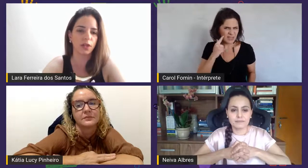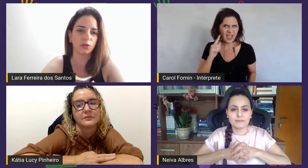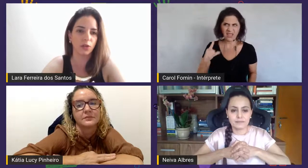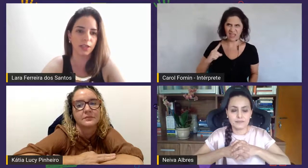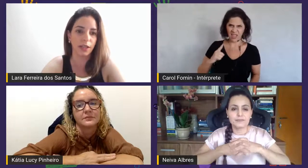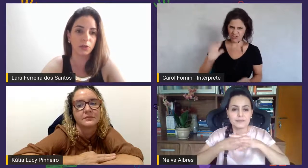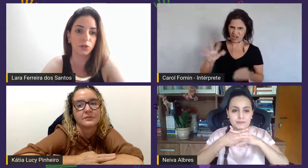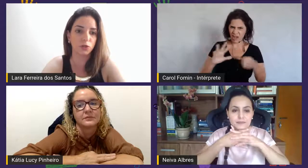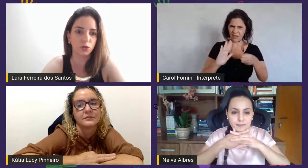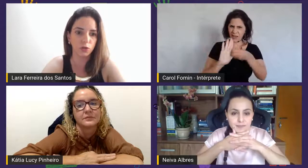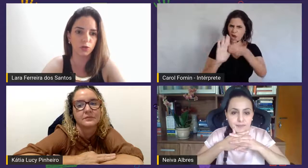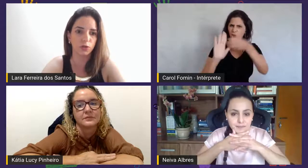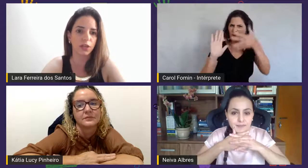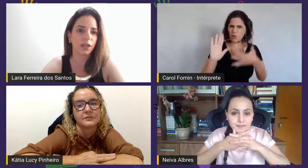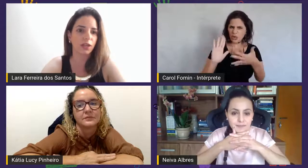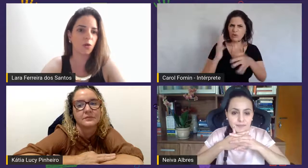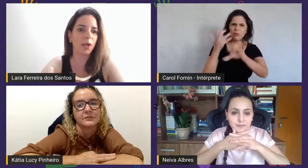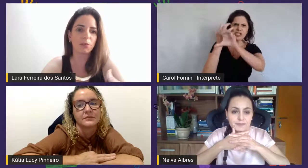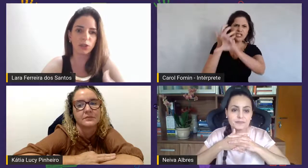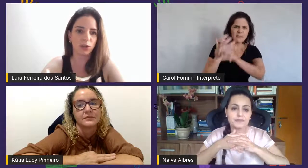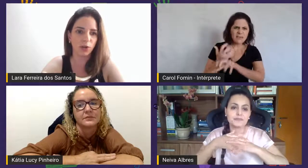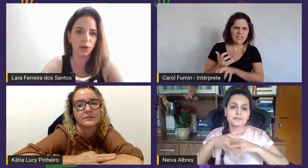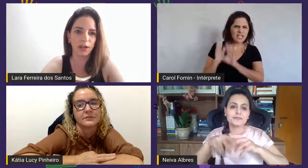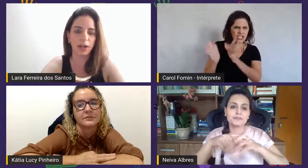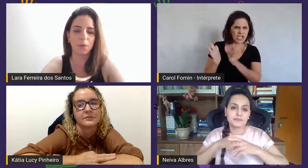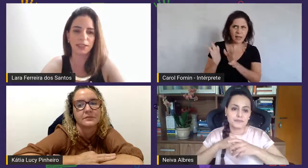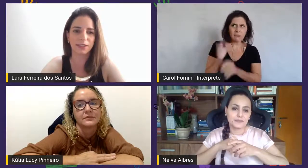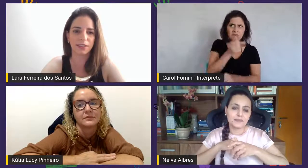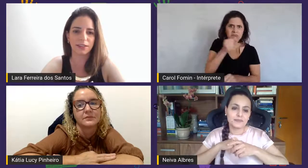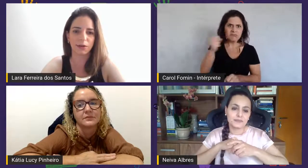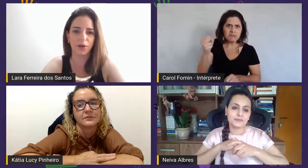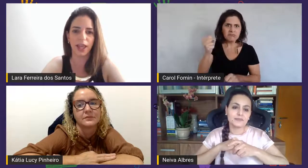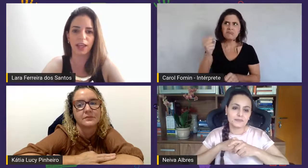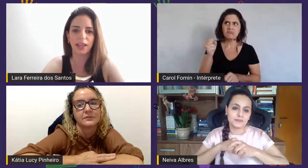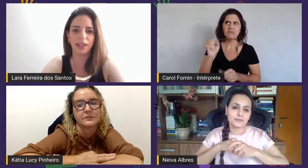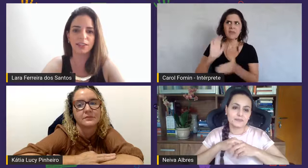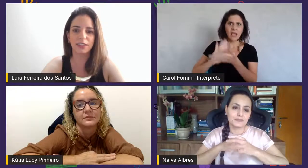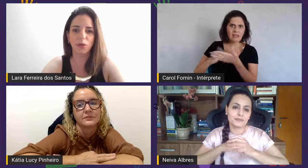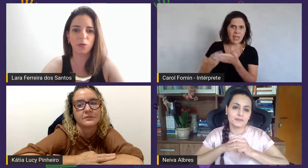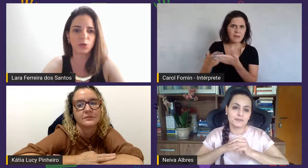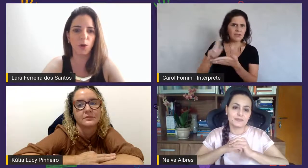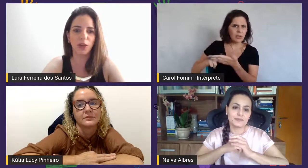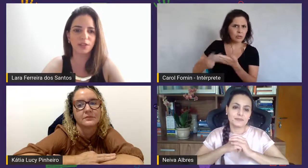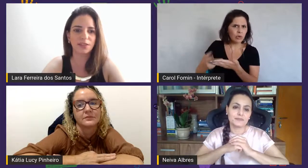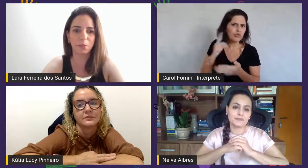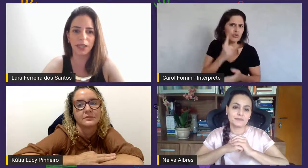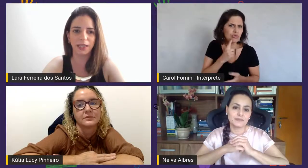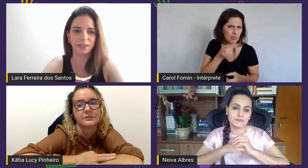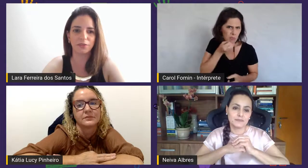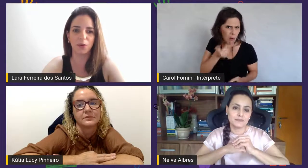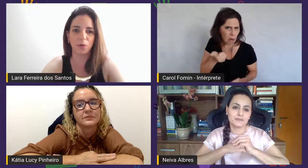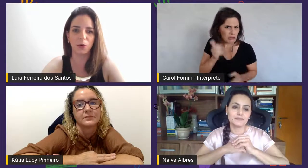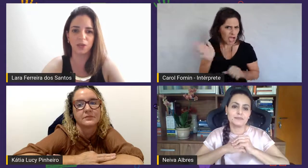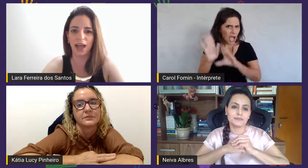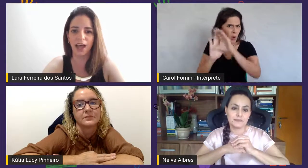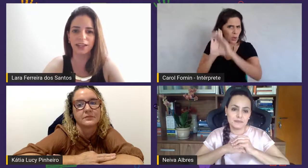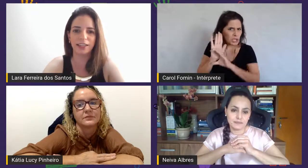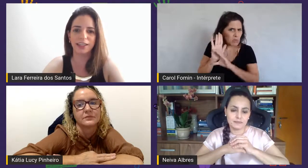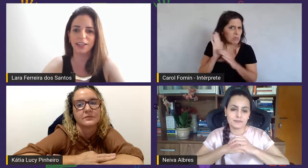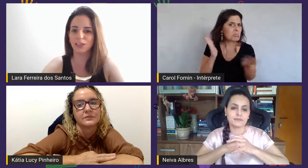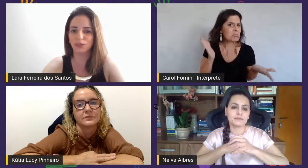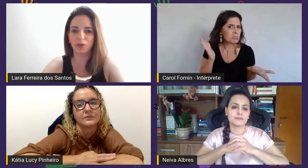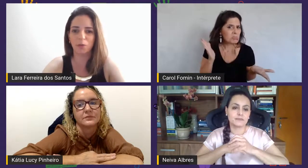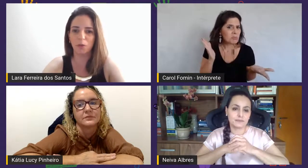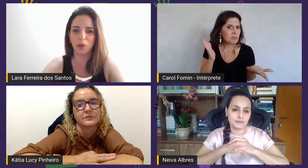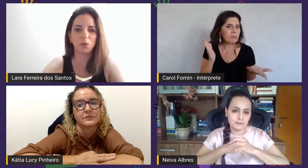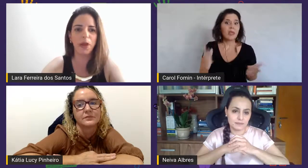do tradutor-intérprete surdo, como ela mencionou na apresentação, né? Existem algumas poucas disciplinas que vão abordar